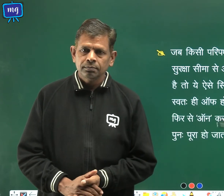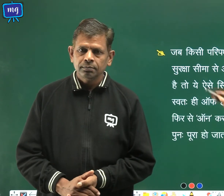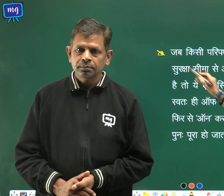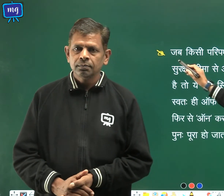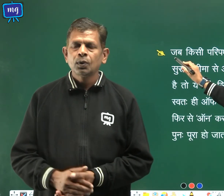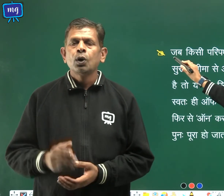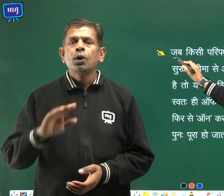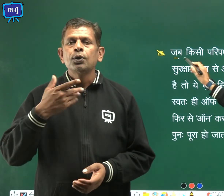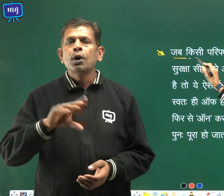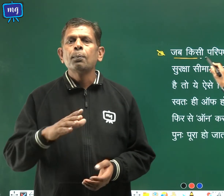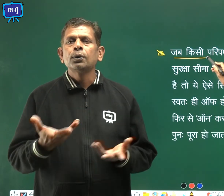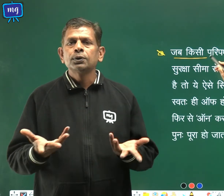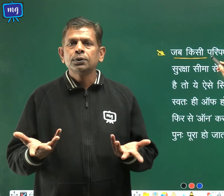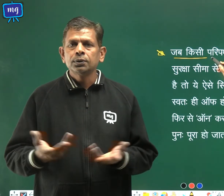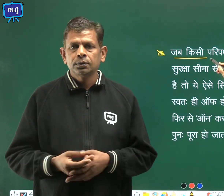जब किसी